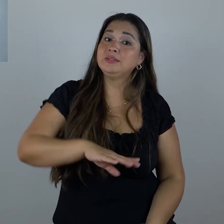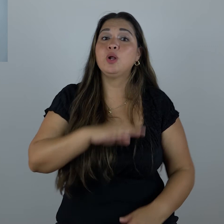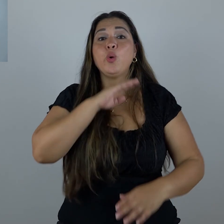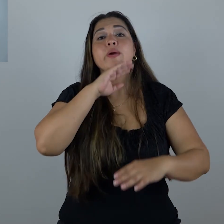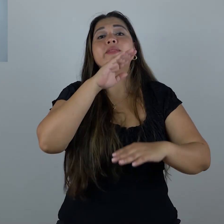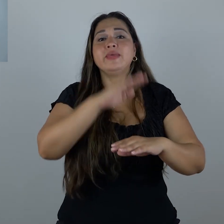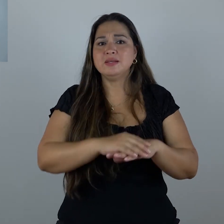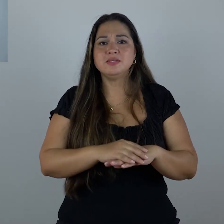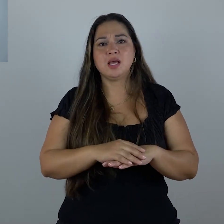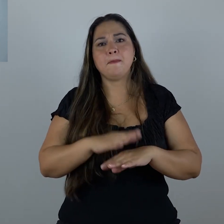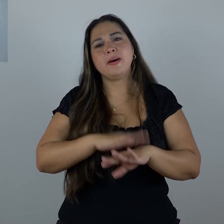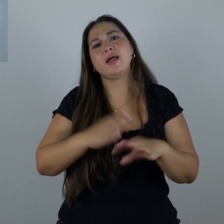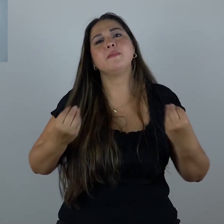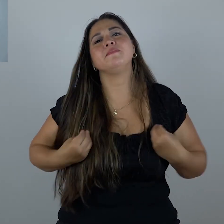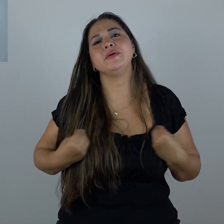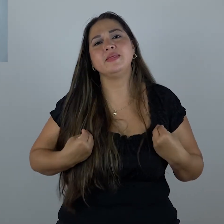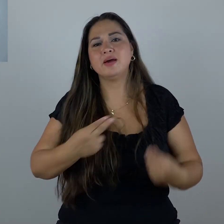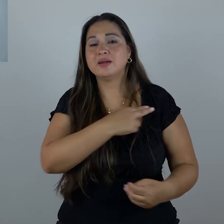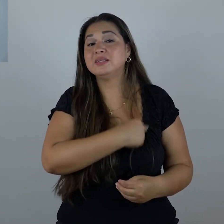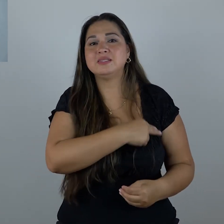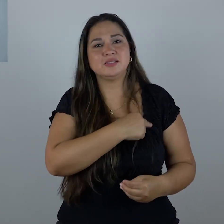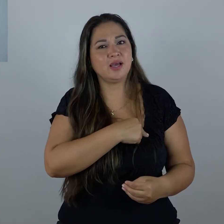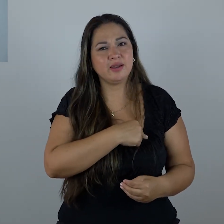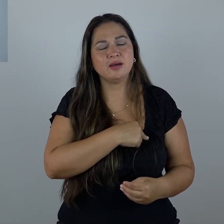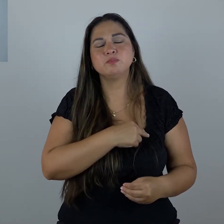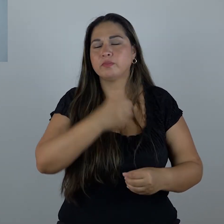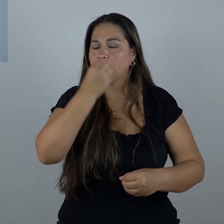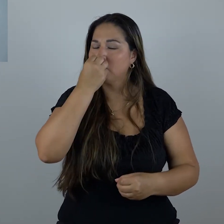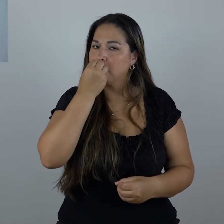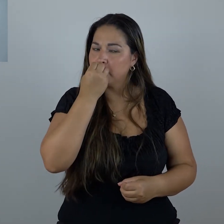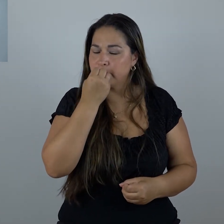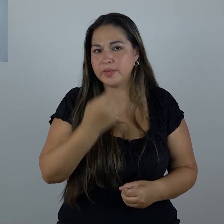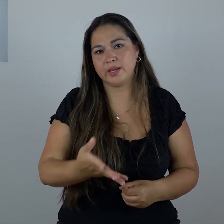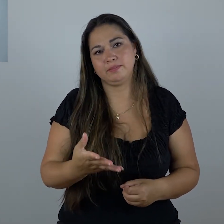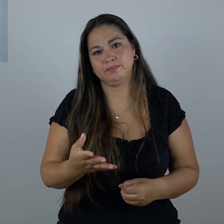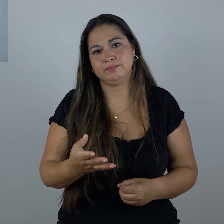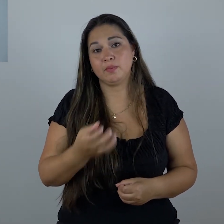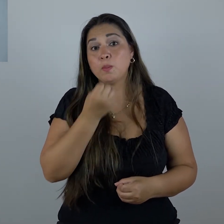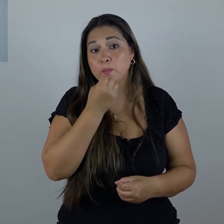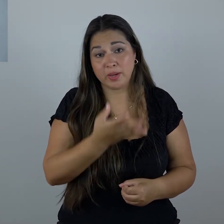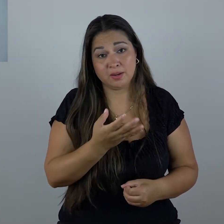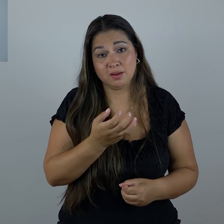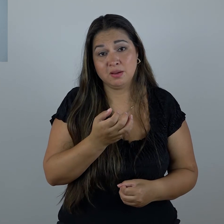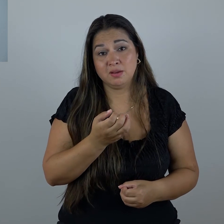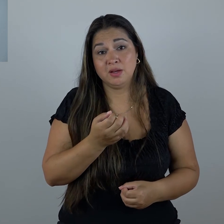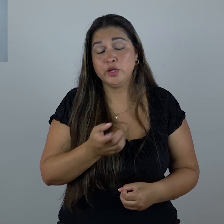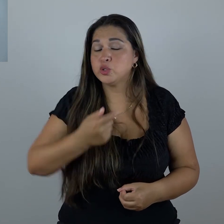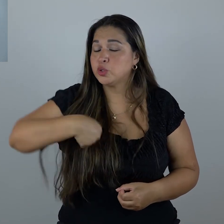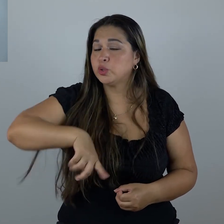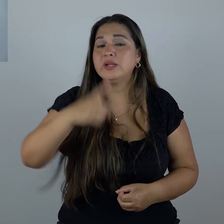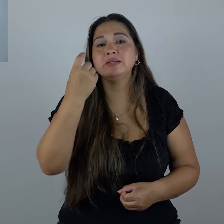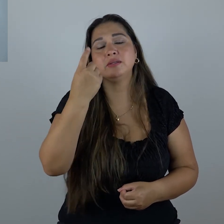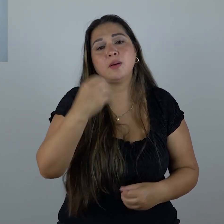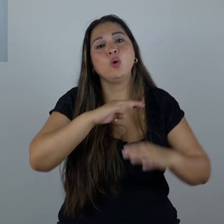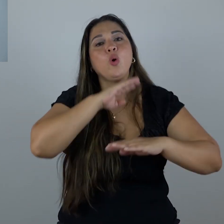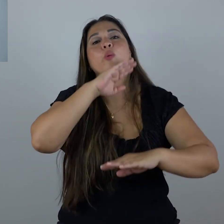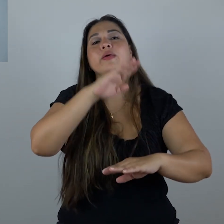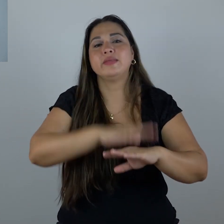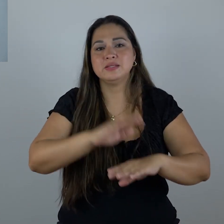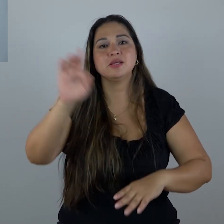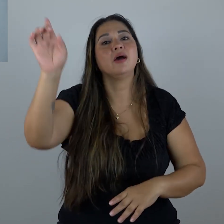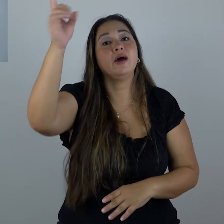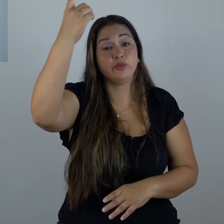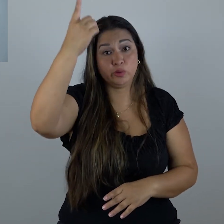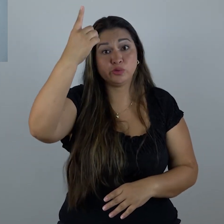cristiana. No se puede vivir la vida cristiana sin obediencia. En este caso, obediencia a Dios. Y